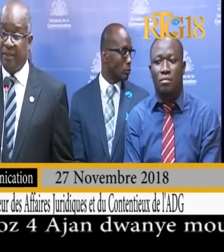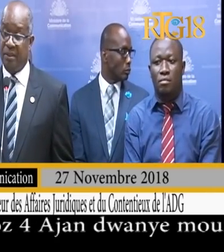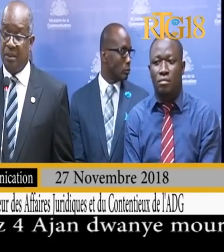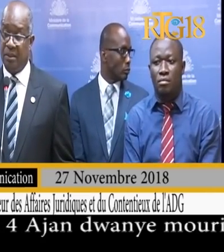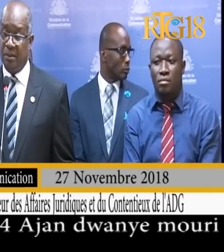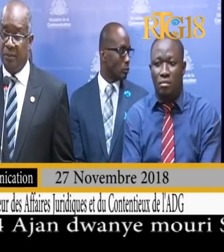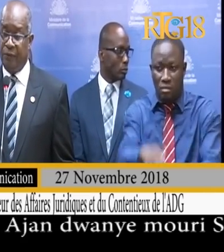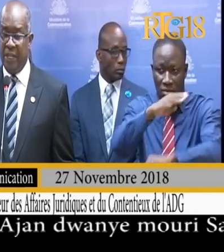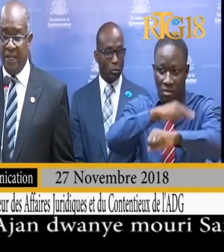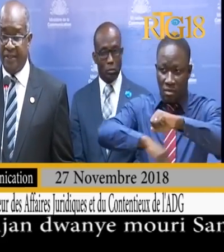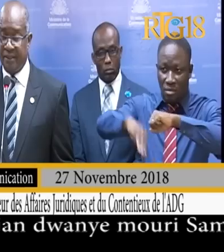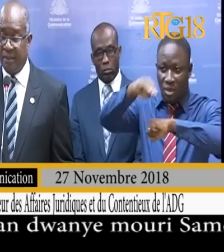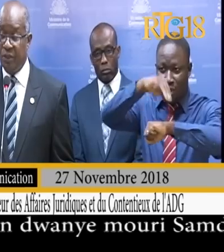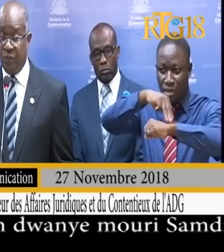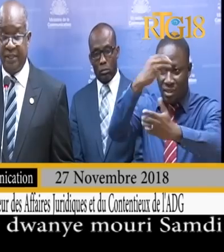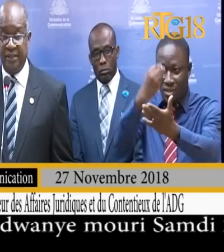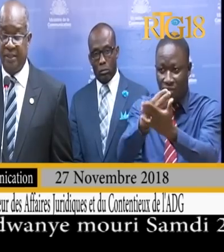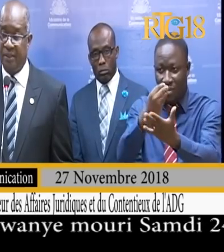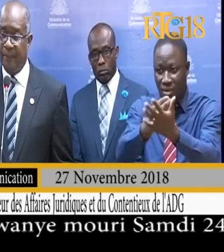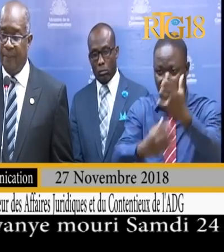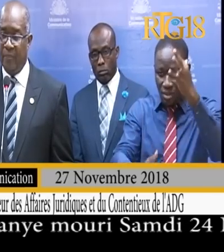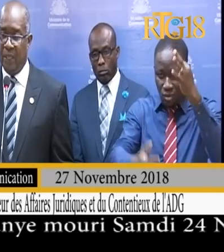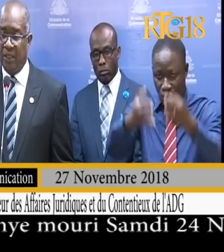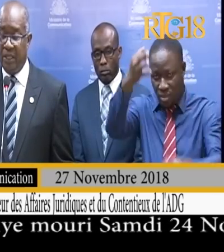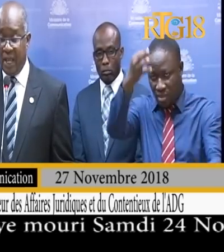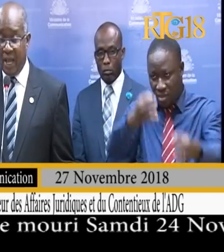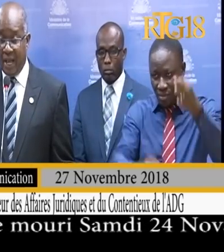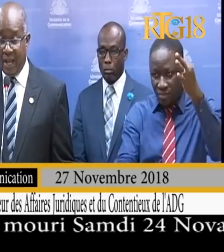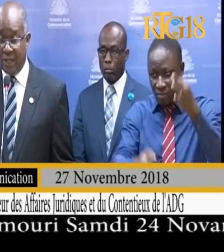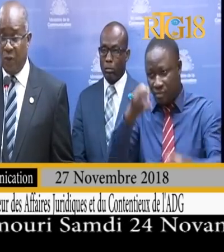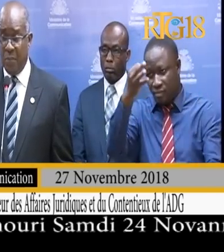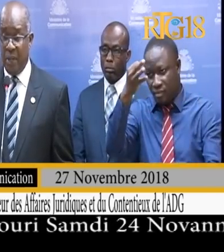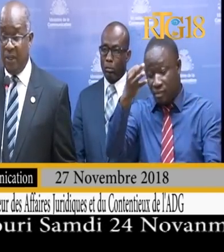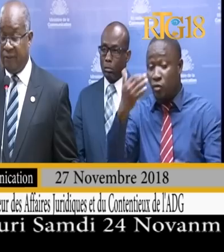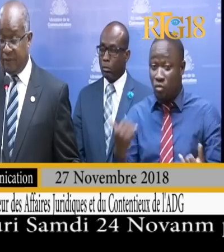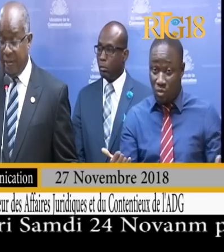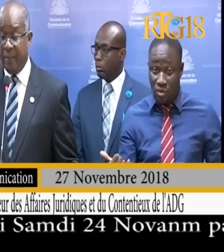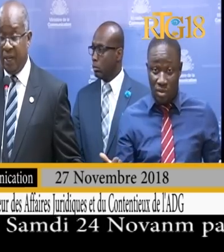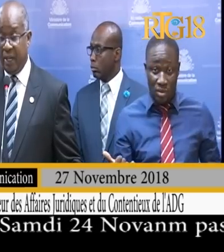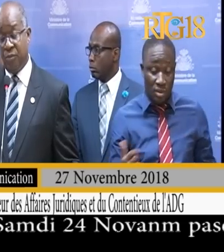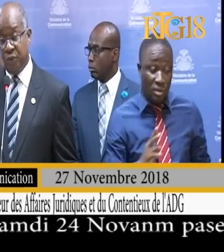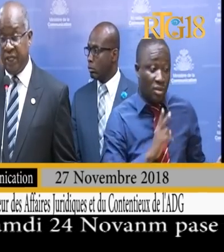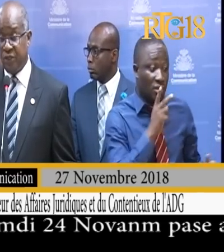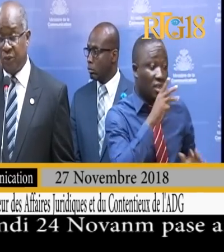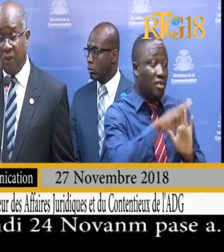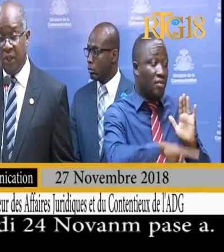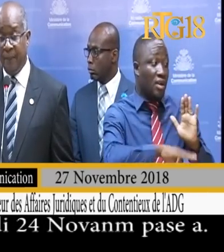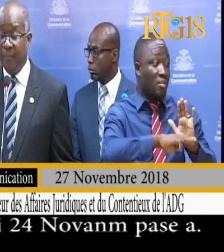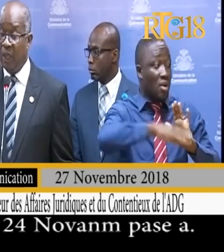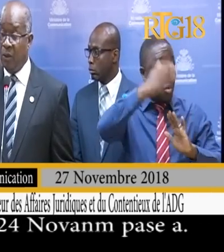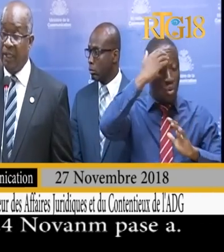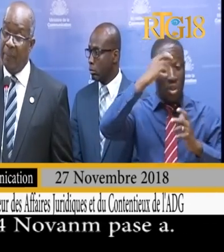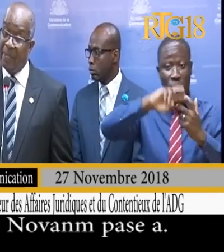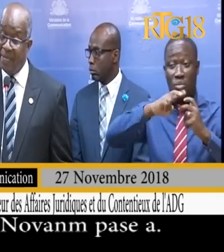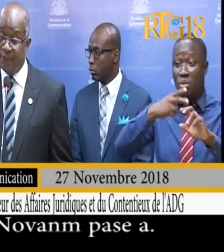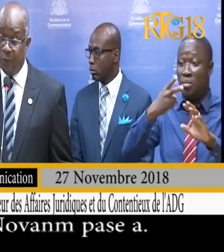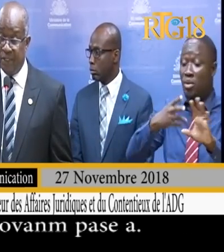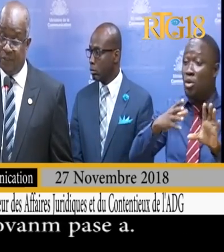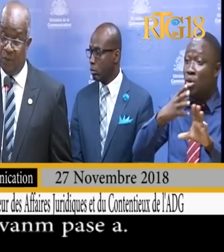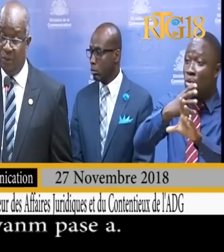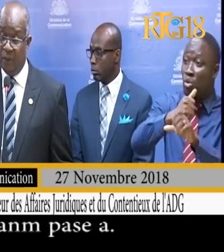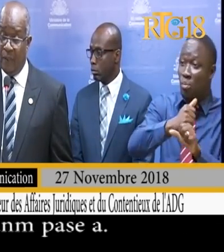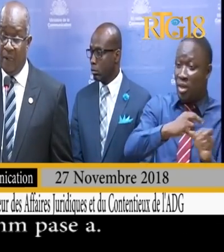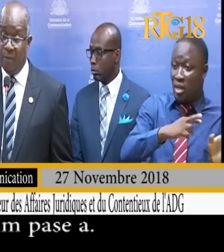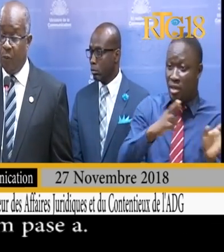Minis, Finans, e Justis, ki aktuelman vreman en bu de kesyon an, yon ke tan prene des